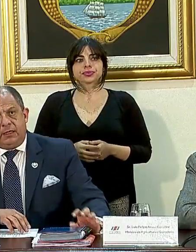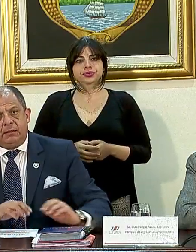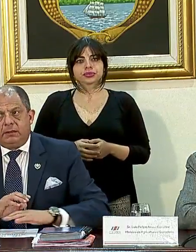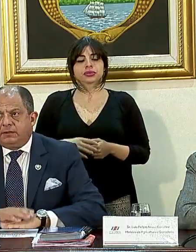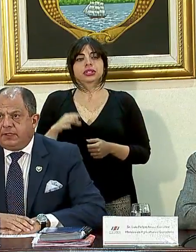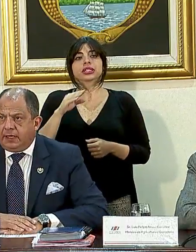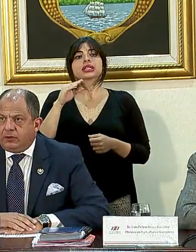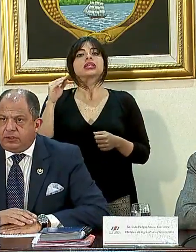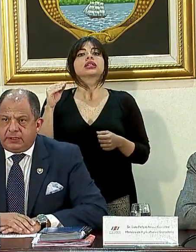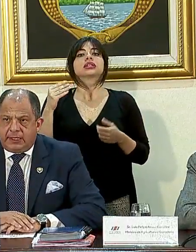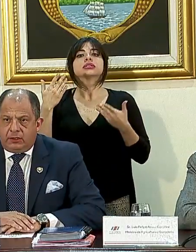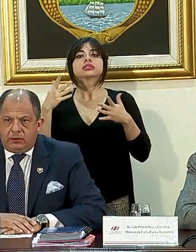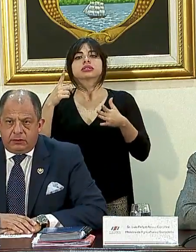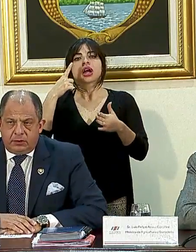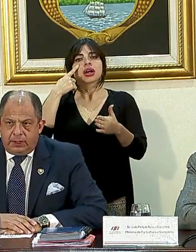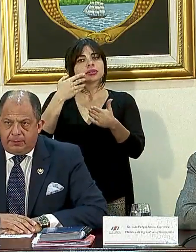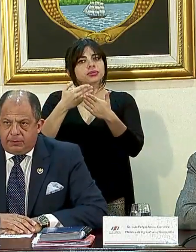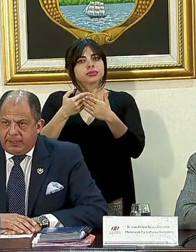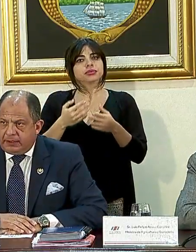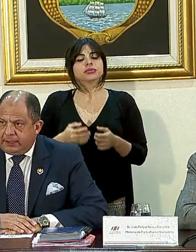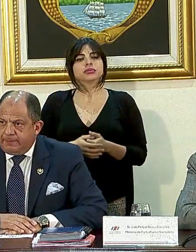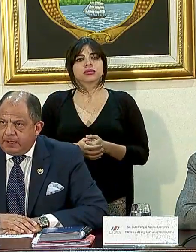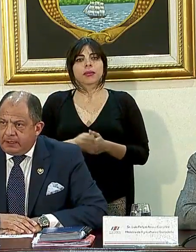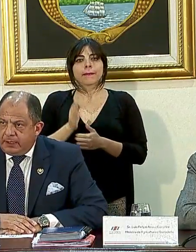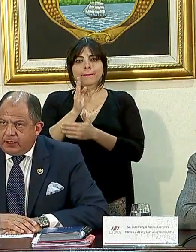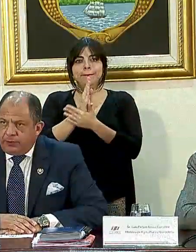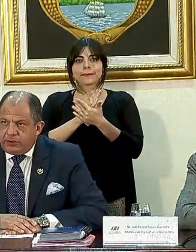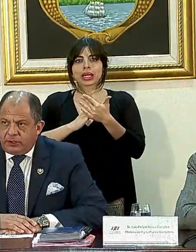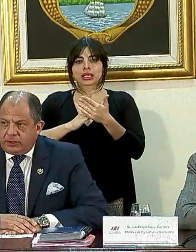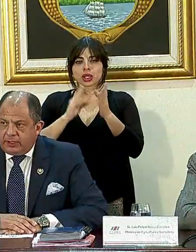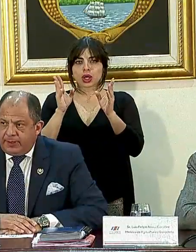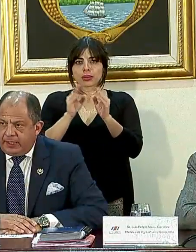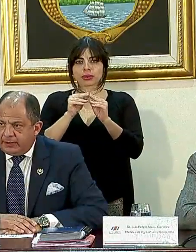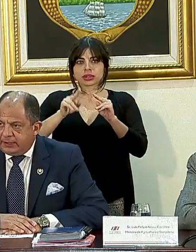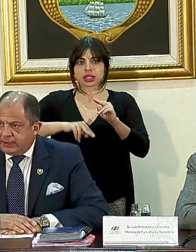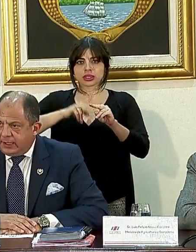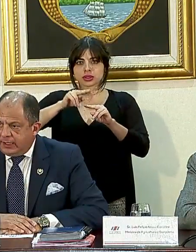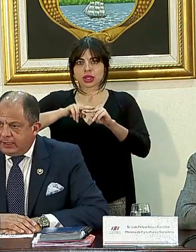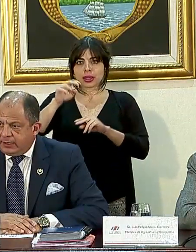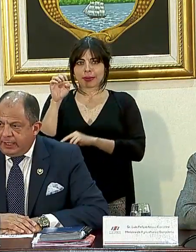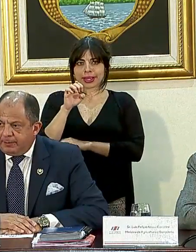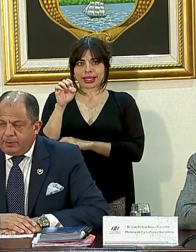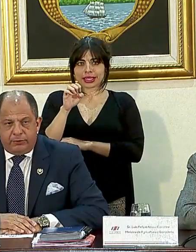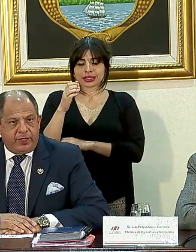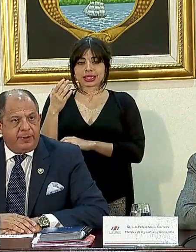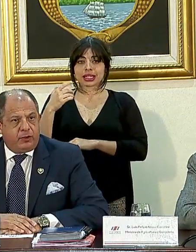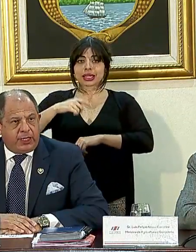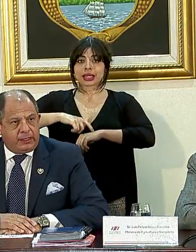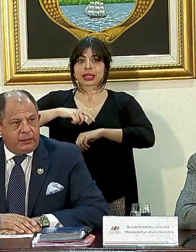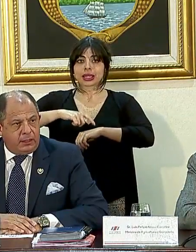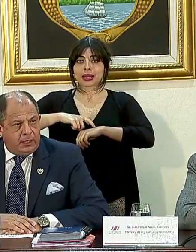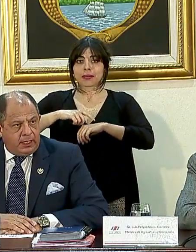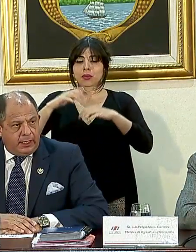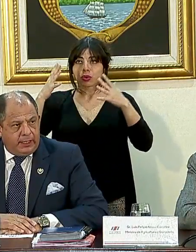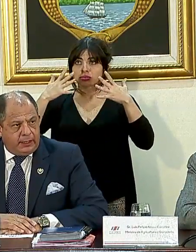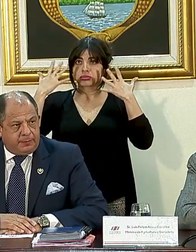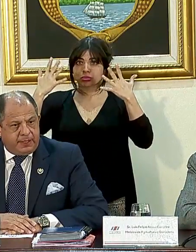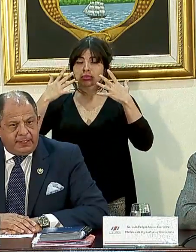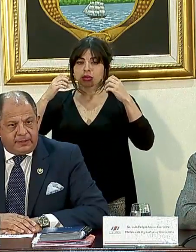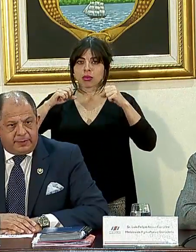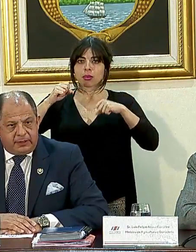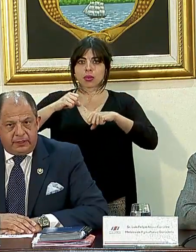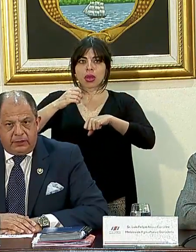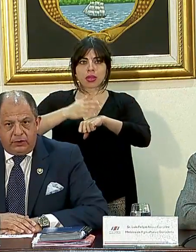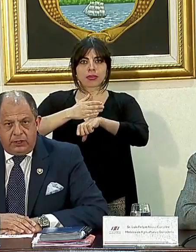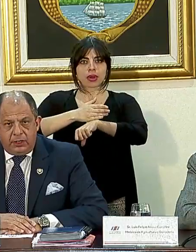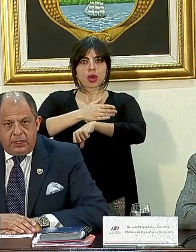y se ha constatado por parte de la Comisión Nacional de Emergencias que el tiempo podría mejorar en el